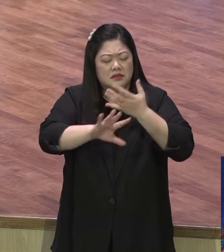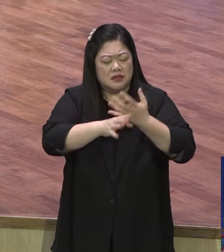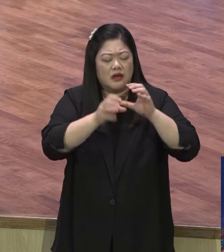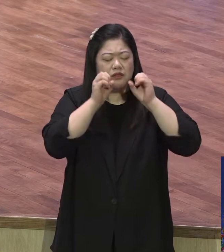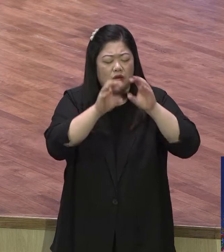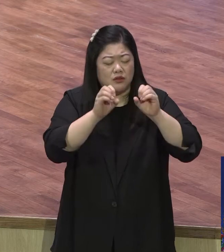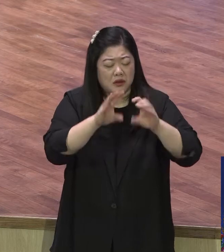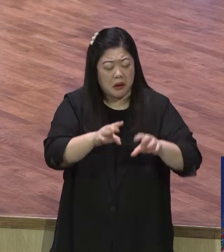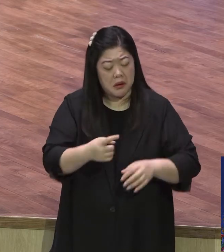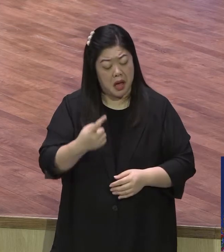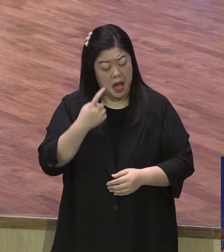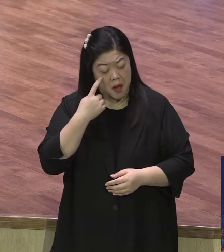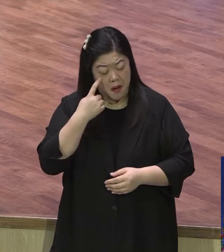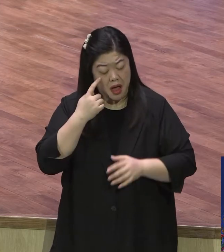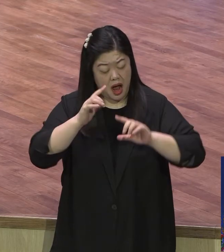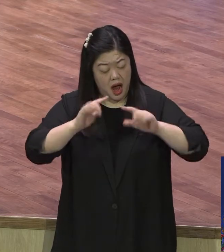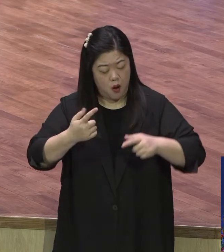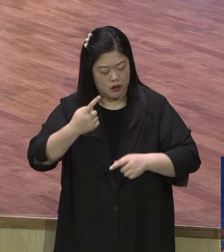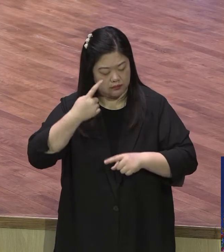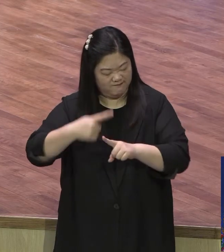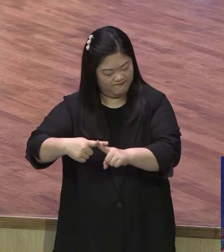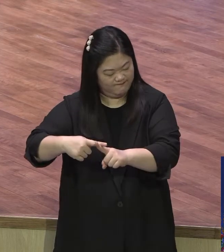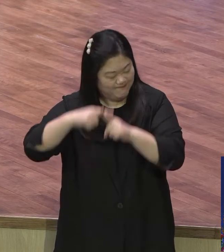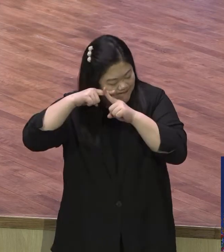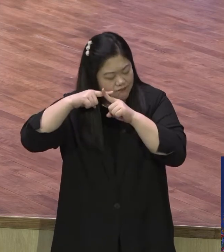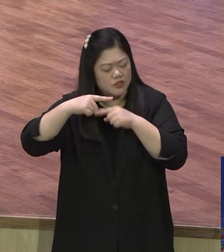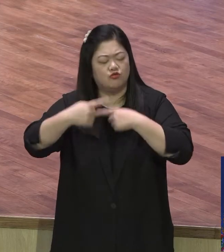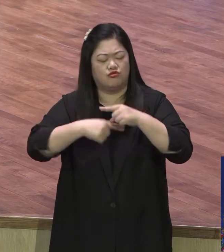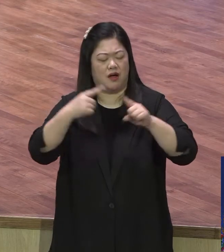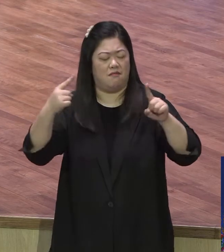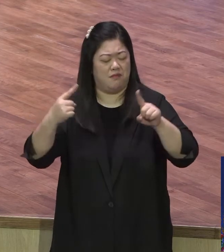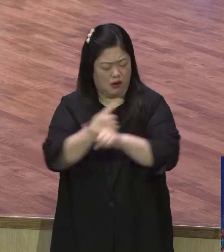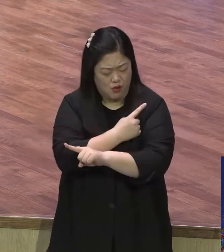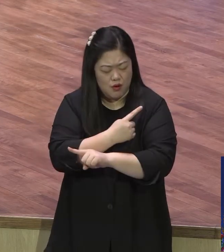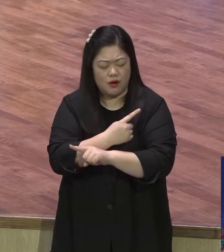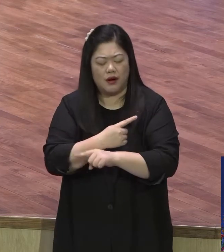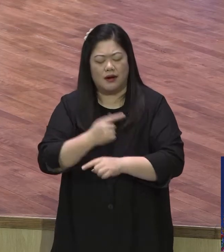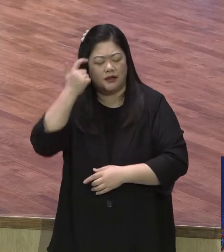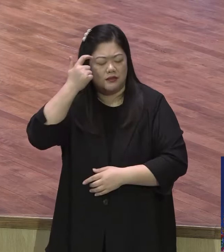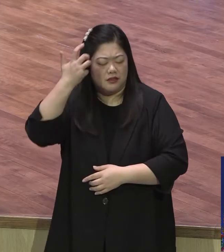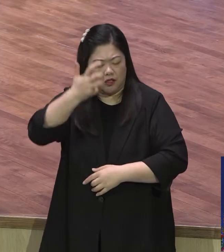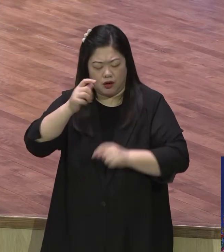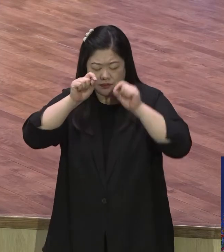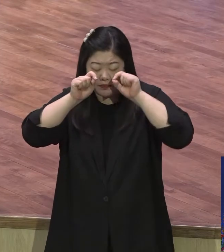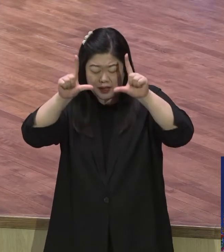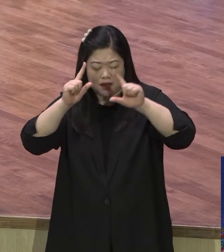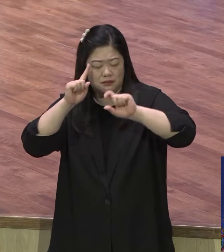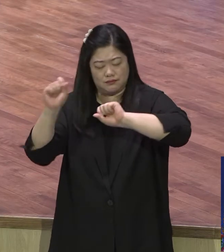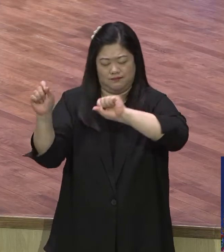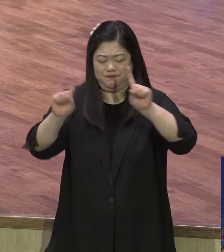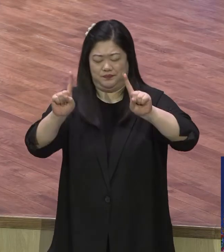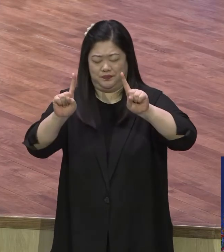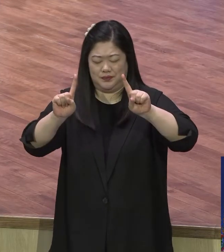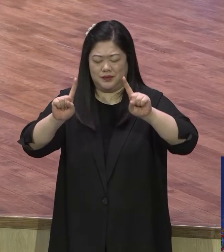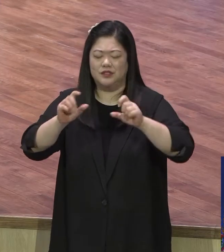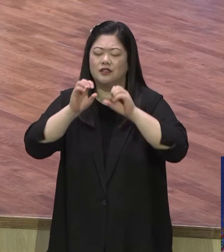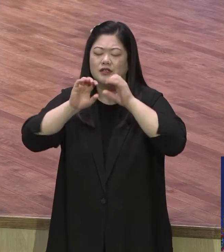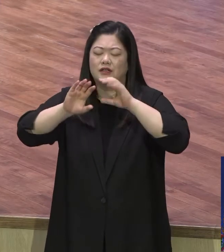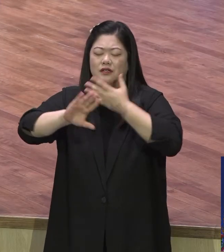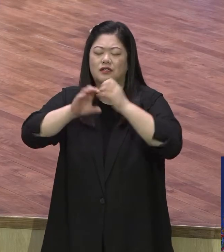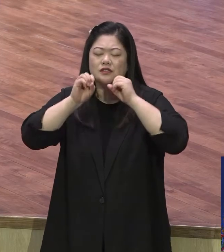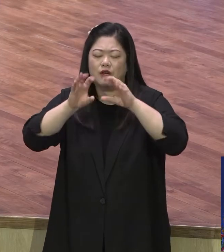필요해야 될 이 시대적 미션을 가지고 모두다 영적으로 깨여서 이 시대의 성교의 동력자들이 되게